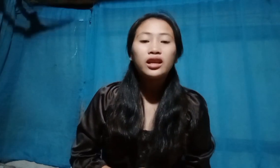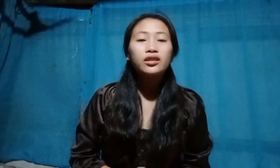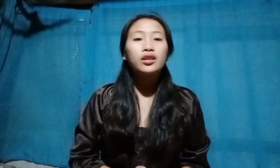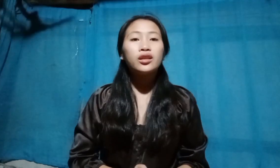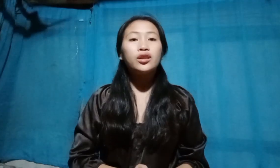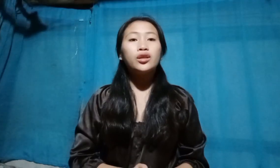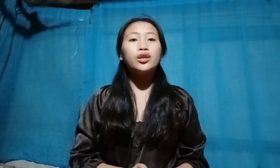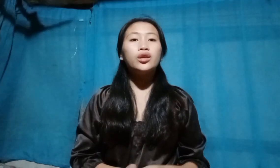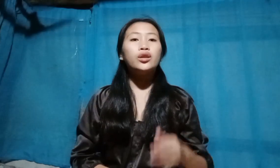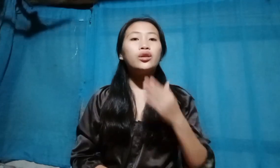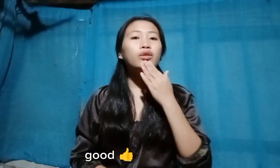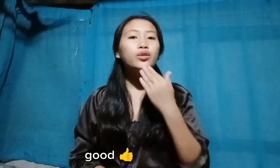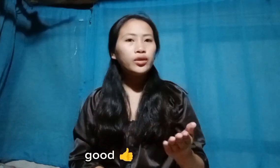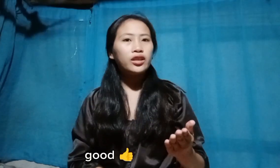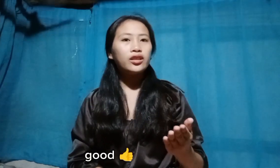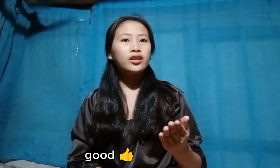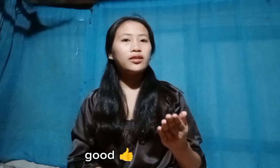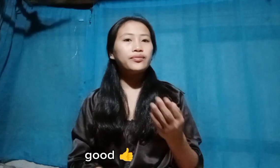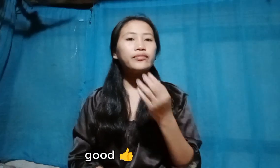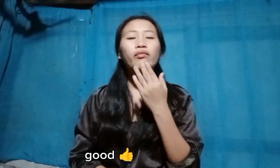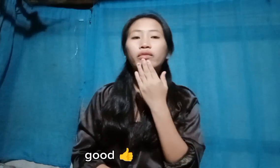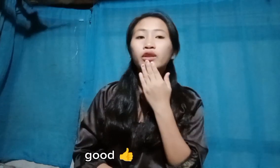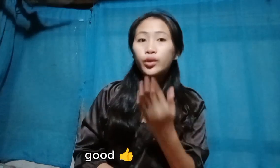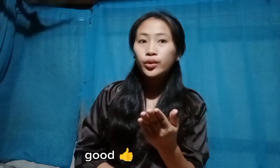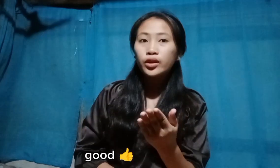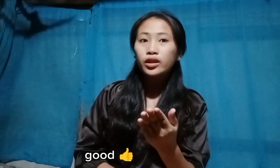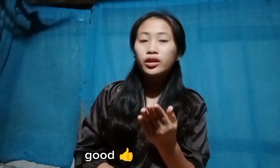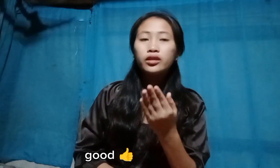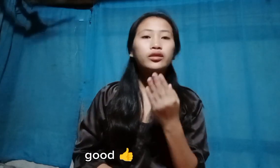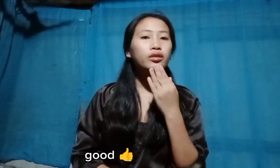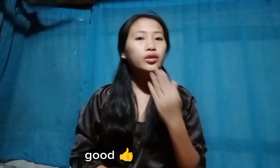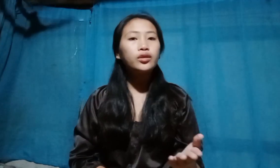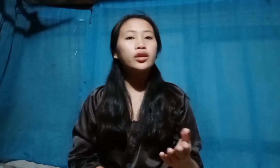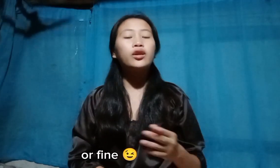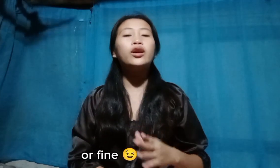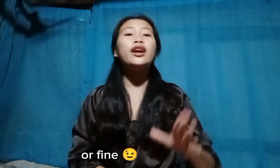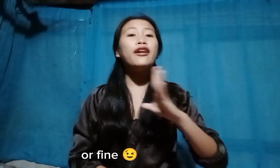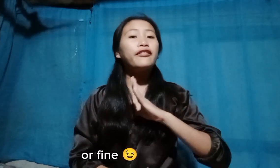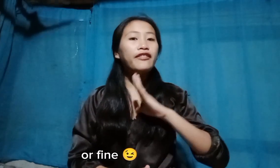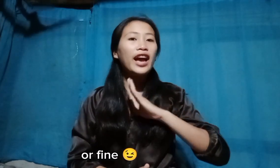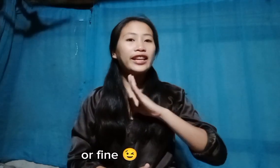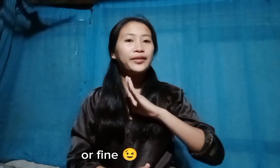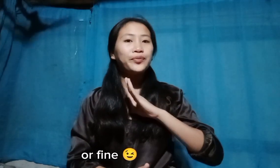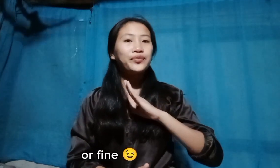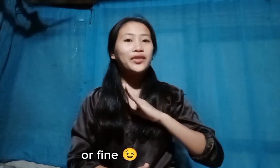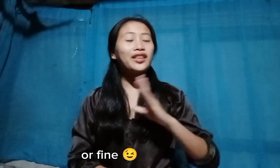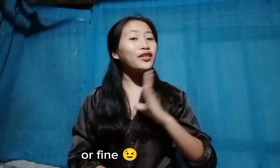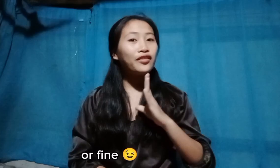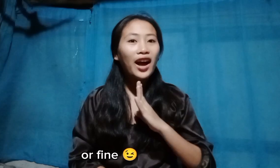is good. Good. Good or fine.